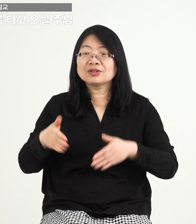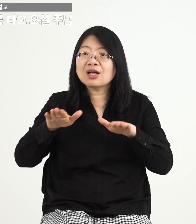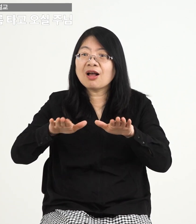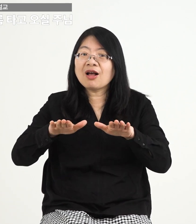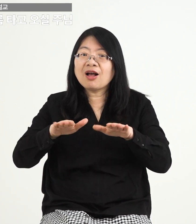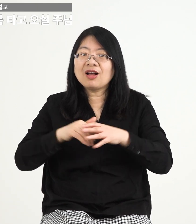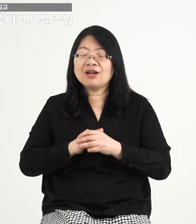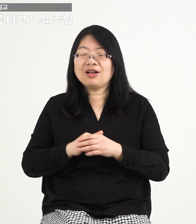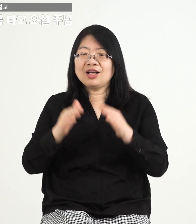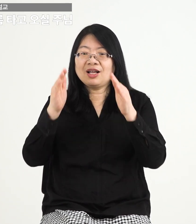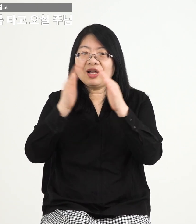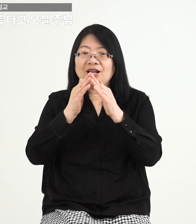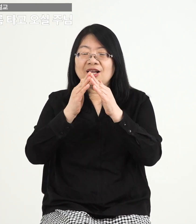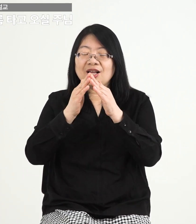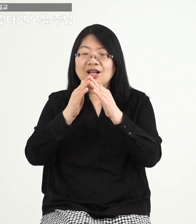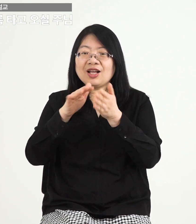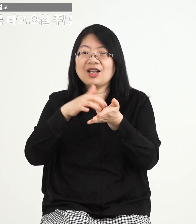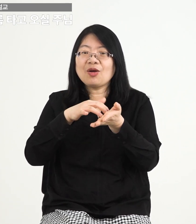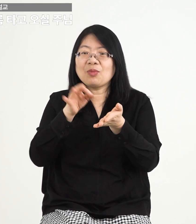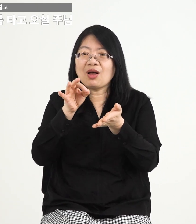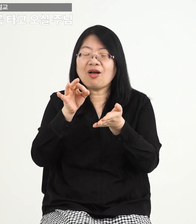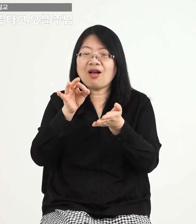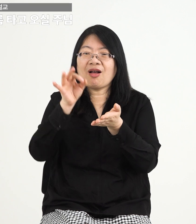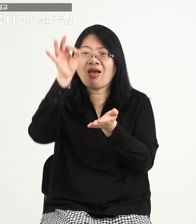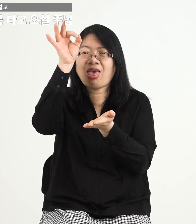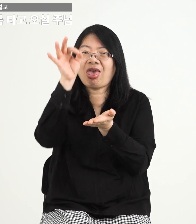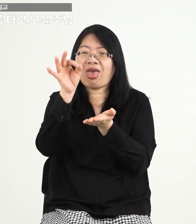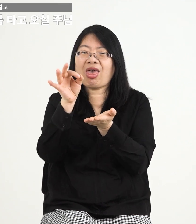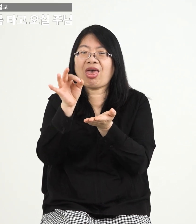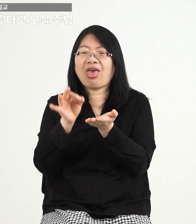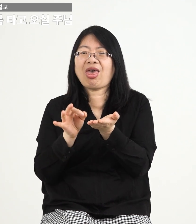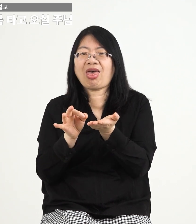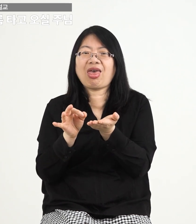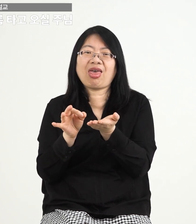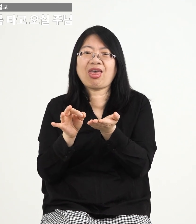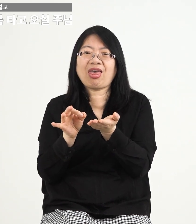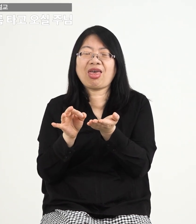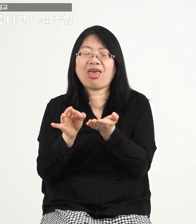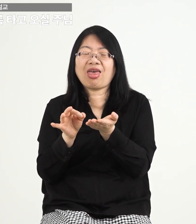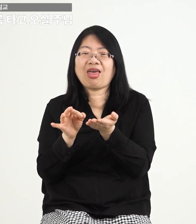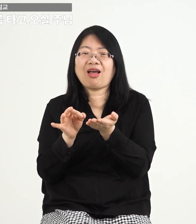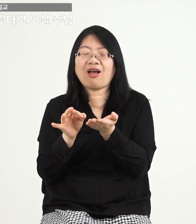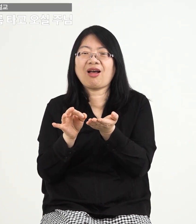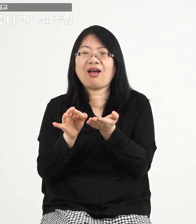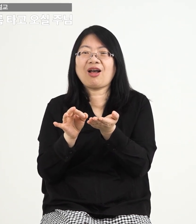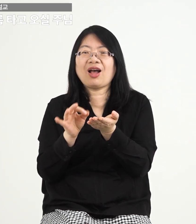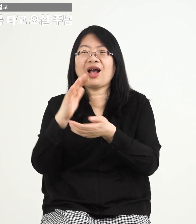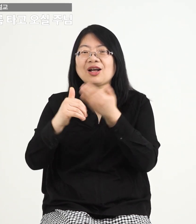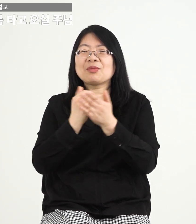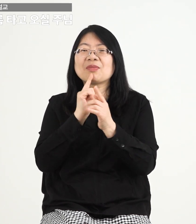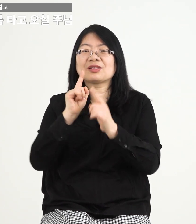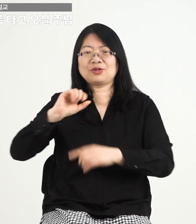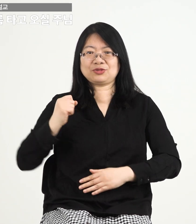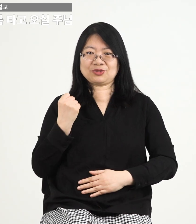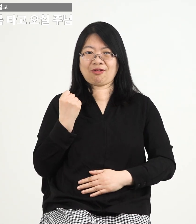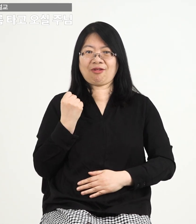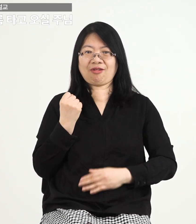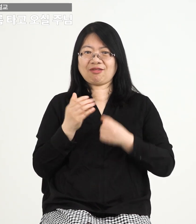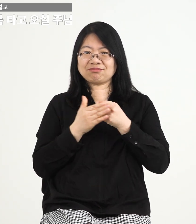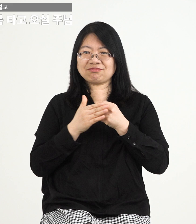지금 집값 시세 보세요. 거래도 없고 막 떨어지잖아요. 아, 역시 말씀에 순종하니까.